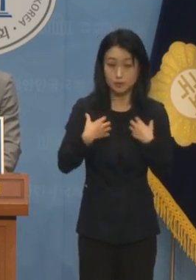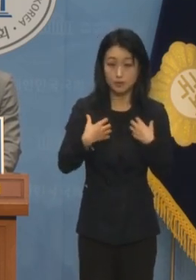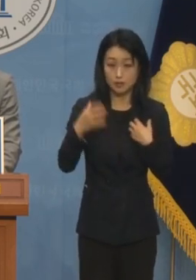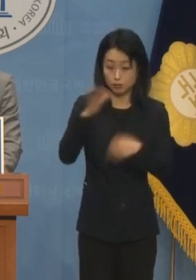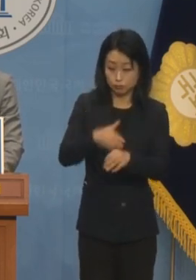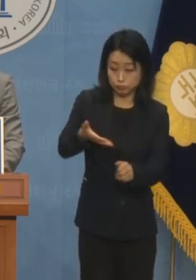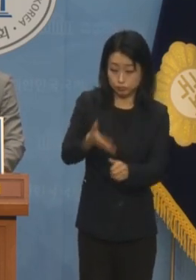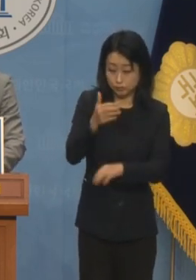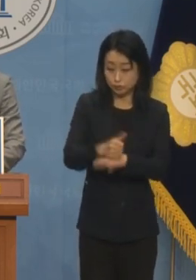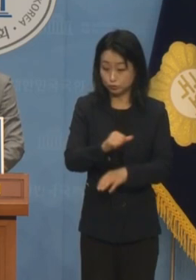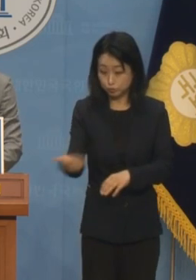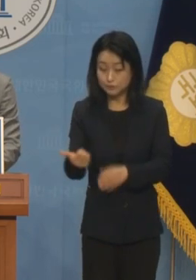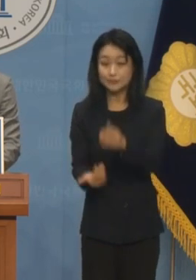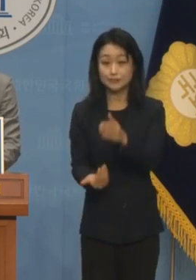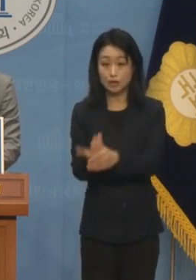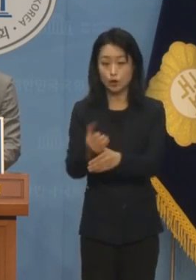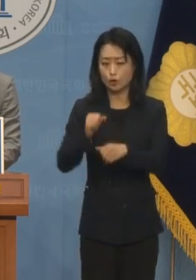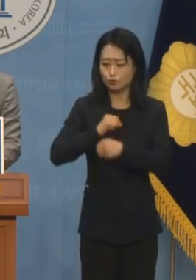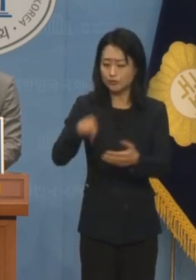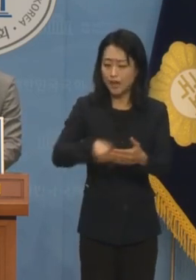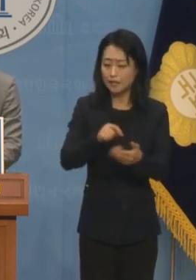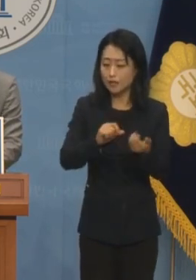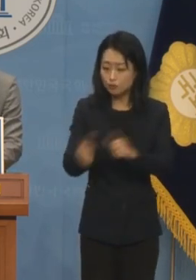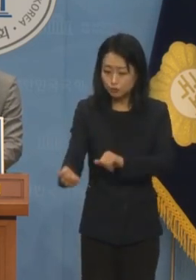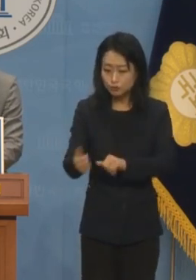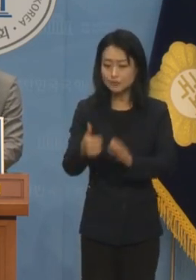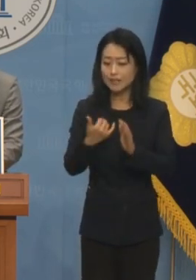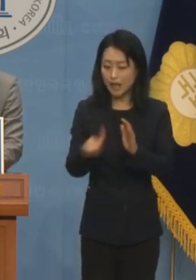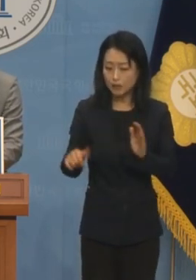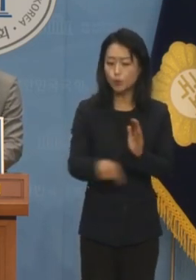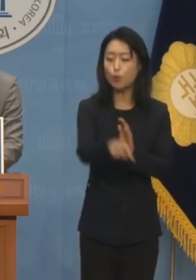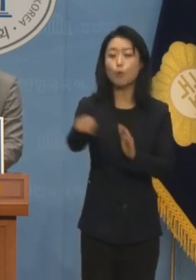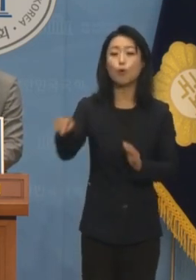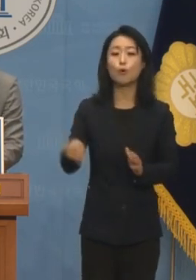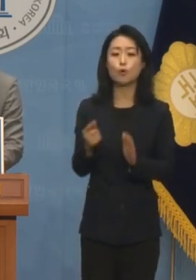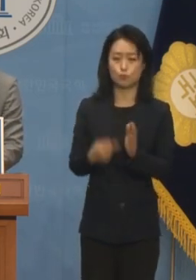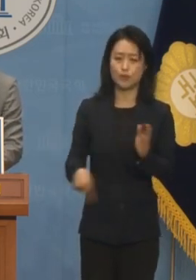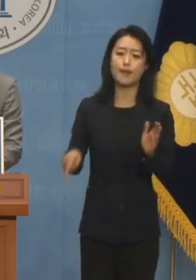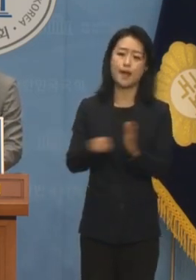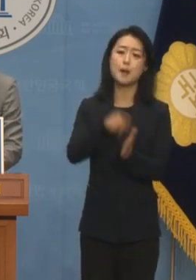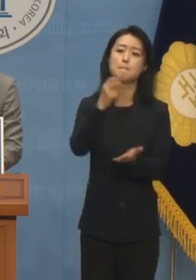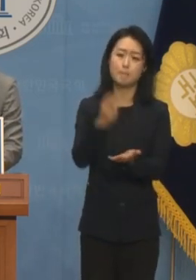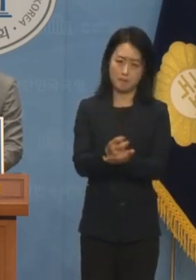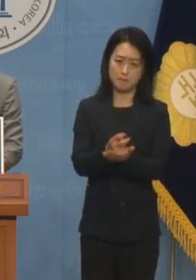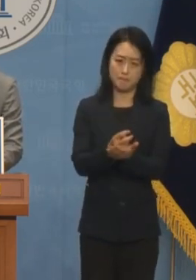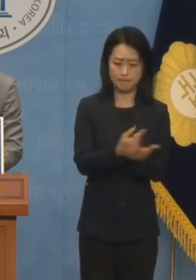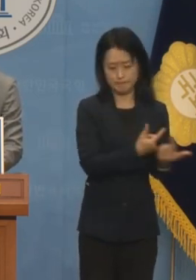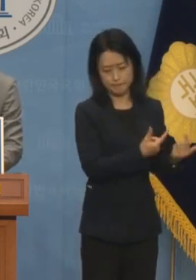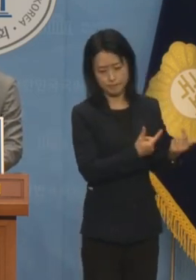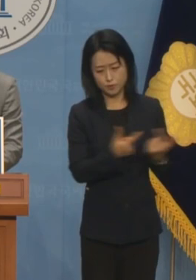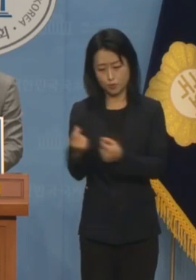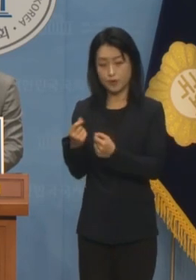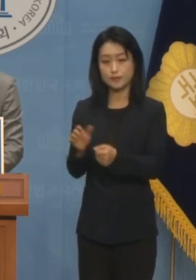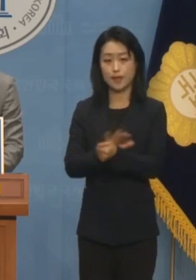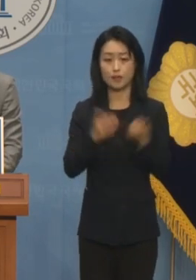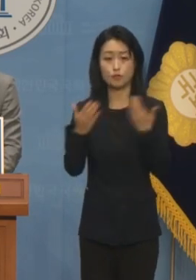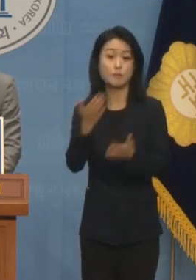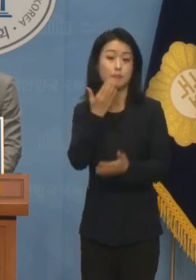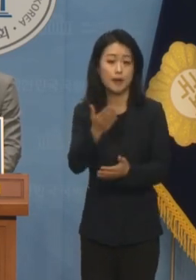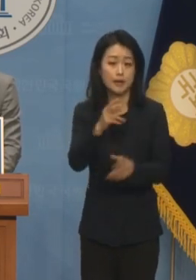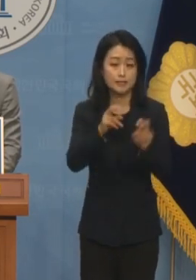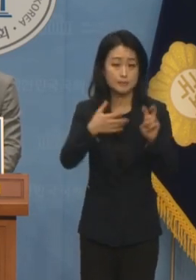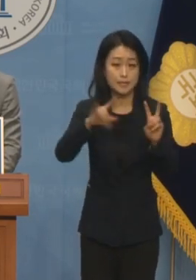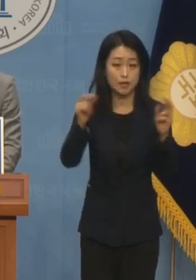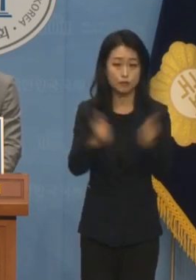등 군대에서 불의의 사고로 순직한 가족을 둔 유가족에게 동일하게 적용되는 법이니만큼